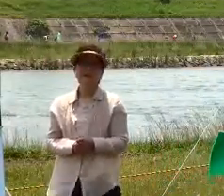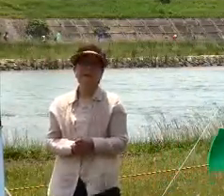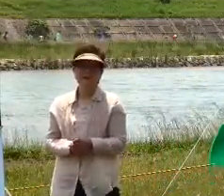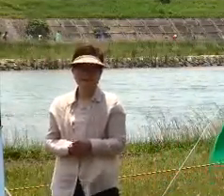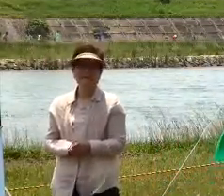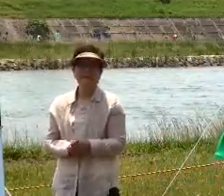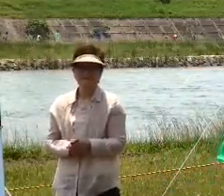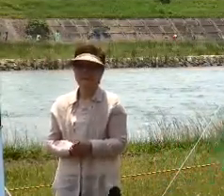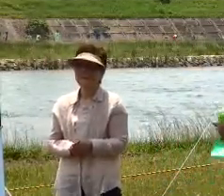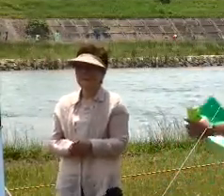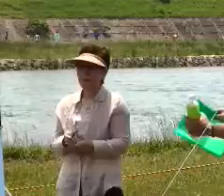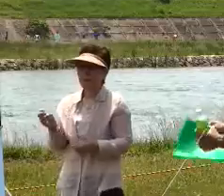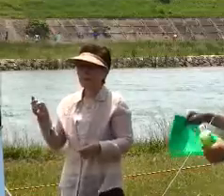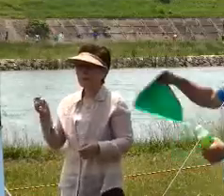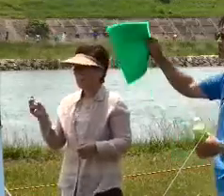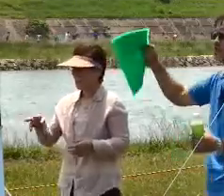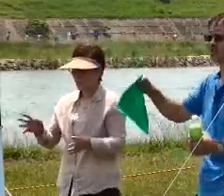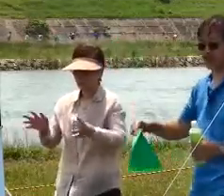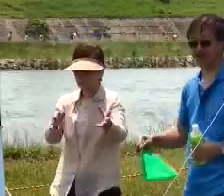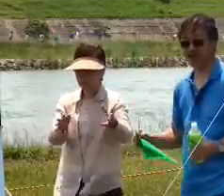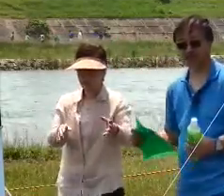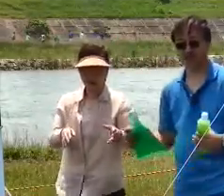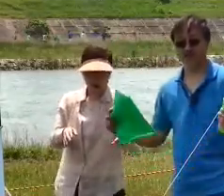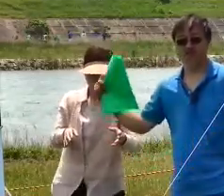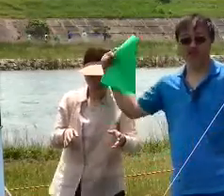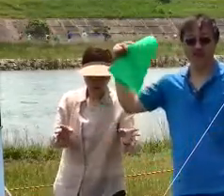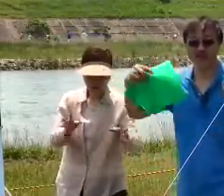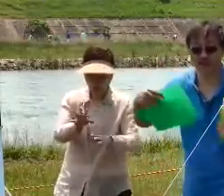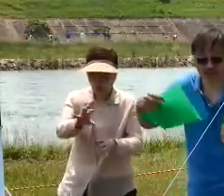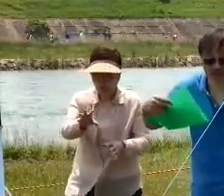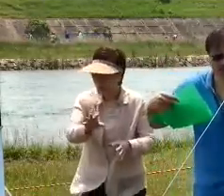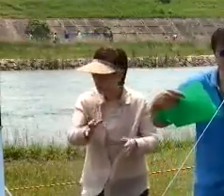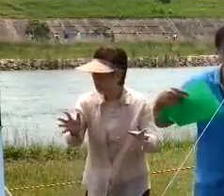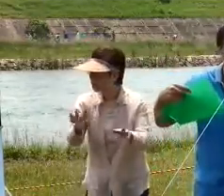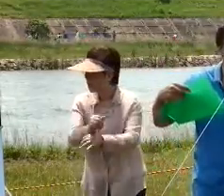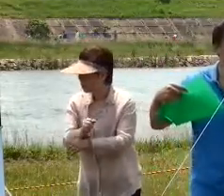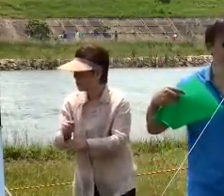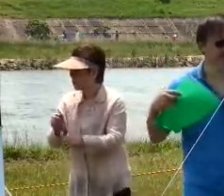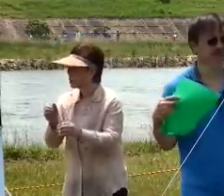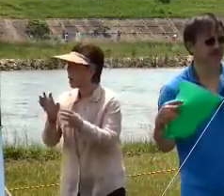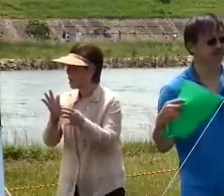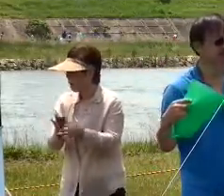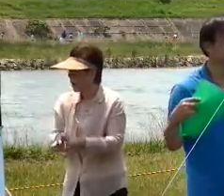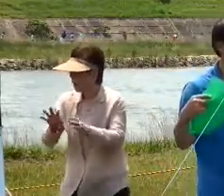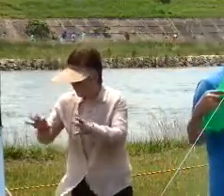ね？またほっといたらまたどっか行っちゃうから。担いで。